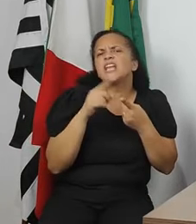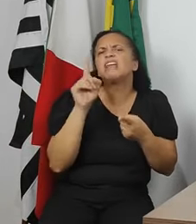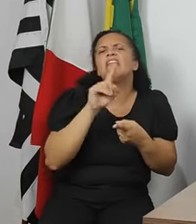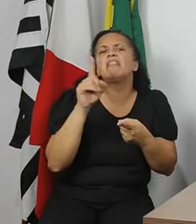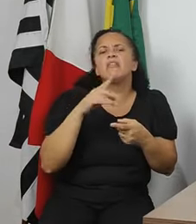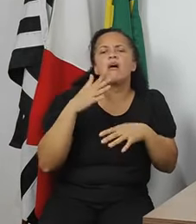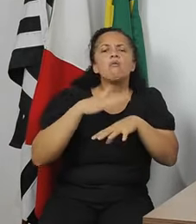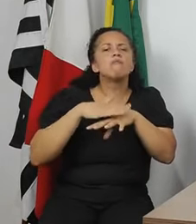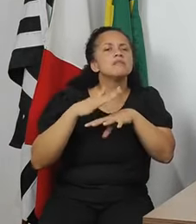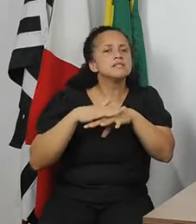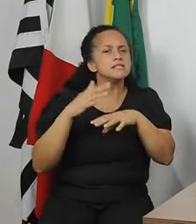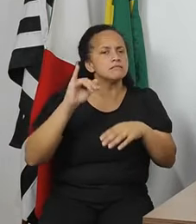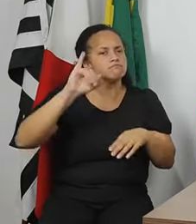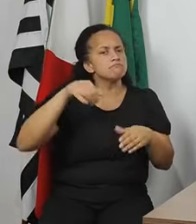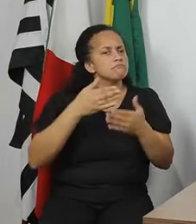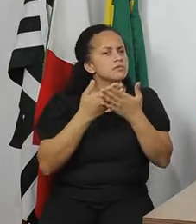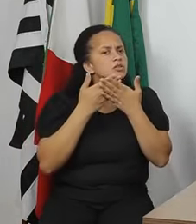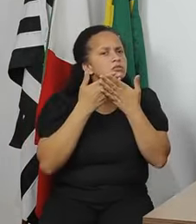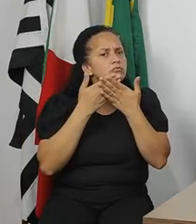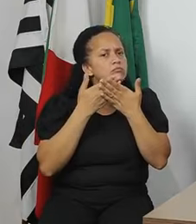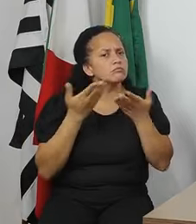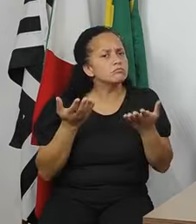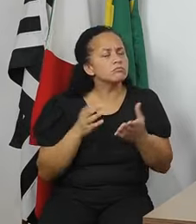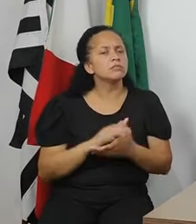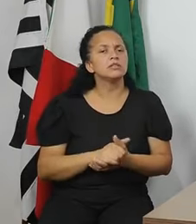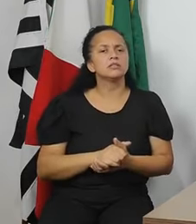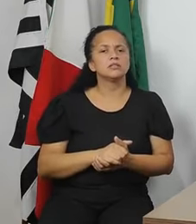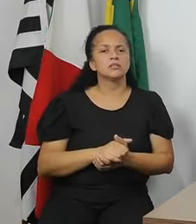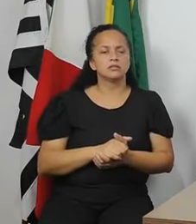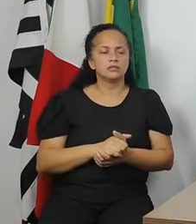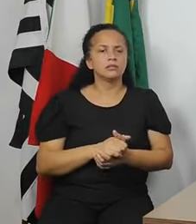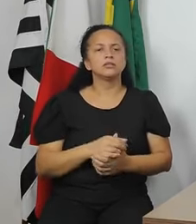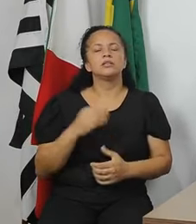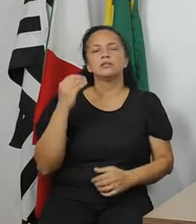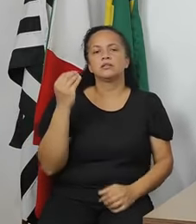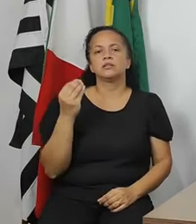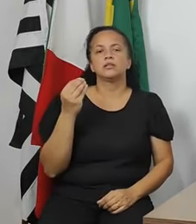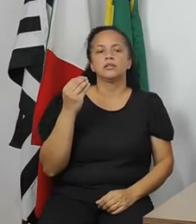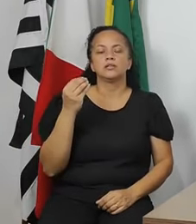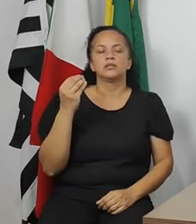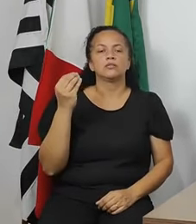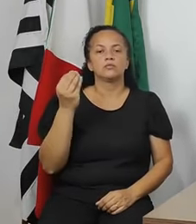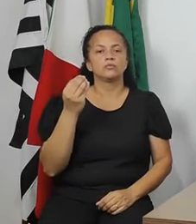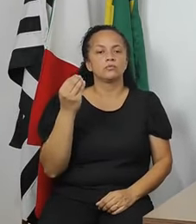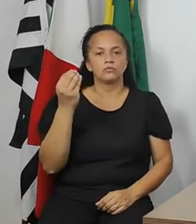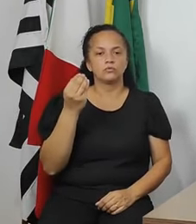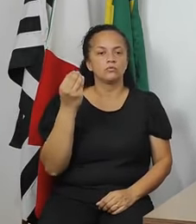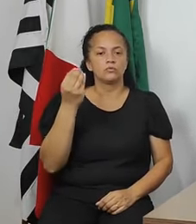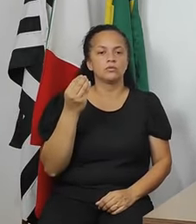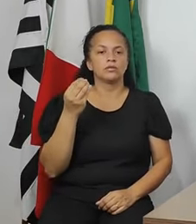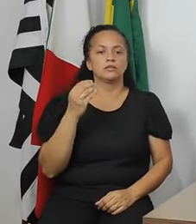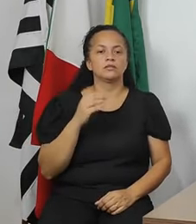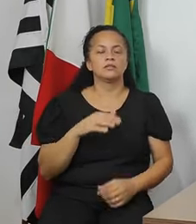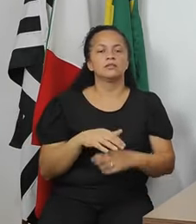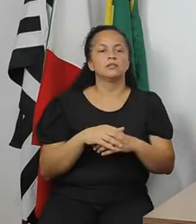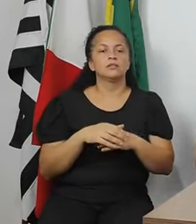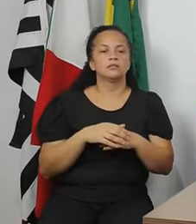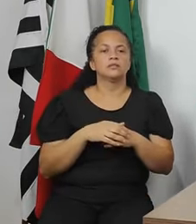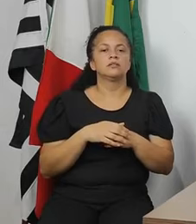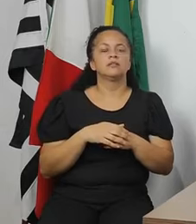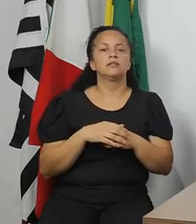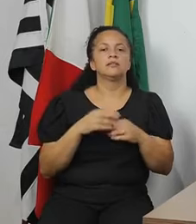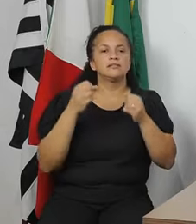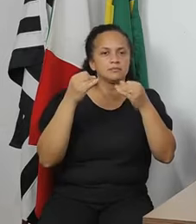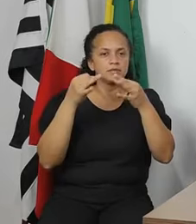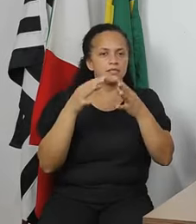que não colocar isso em prática? A Nani, quando abriu aqui, ela falou que agora, nessa última semana do ano,